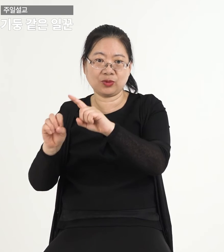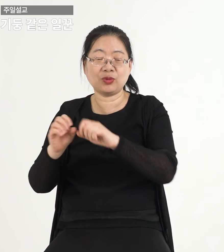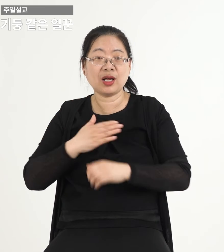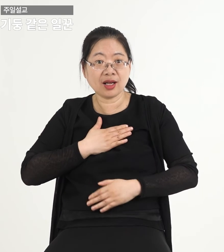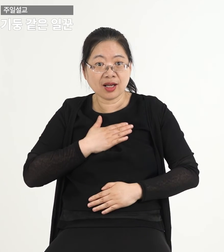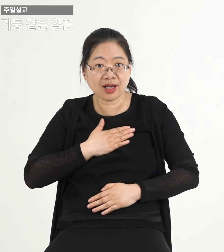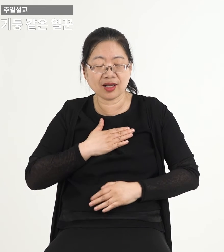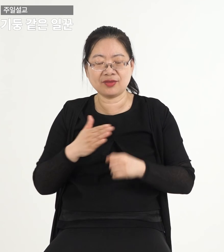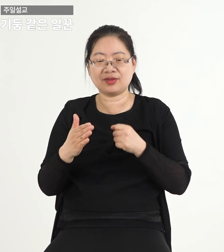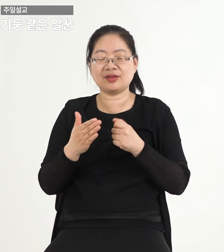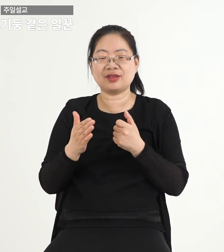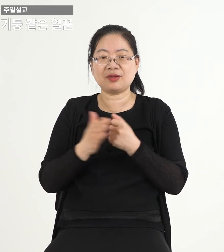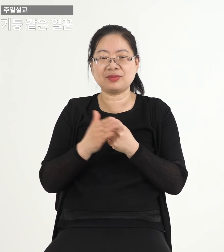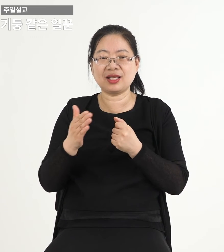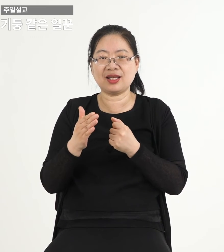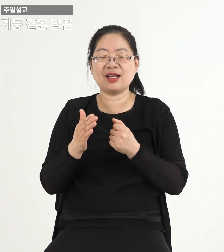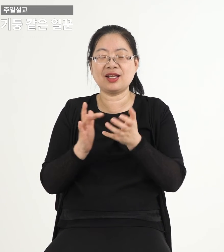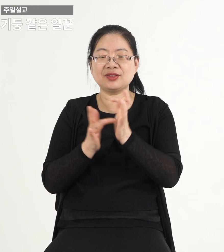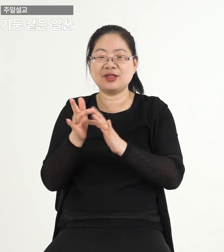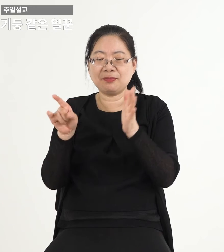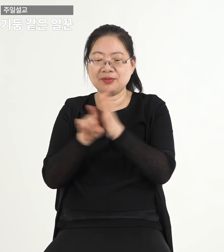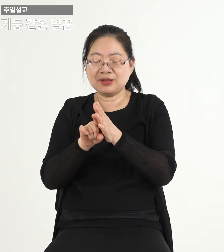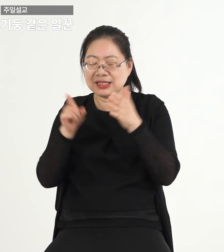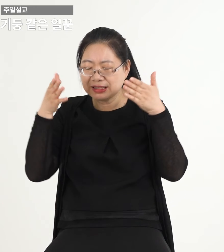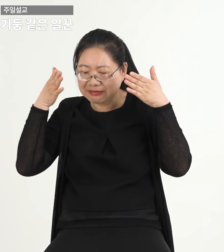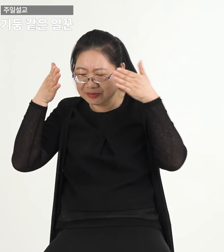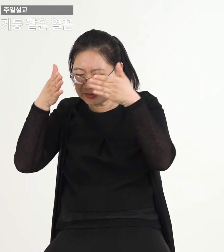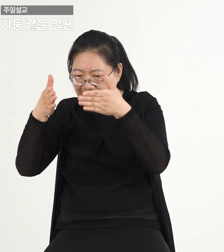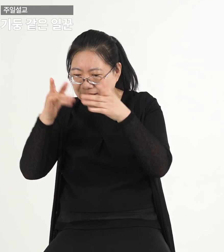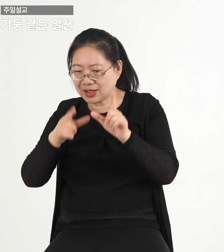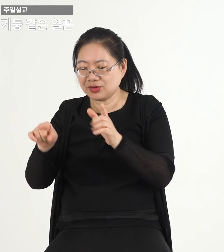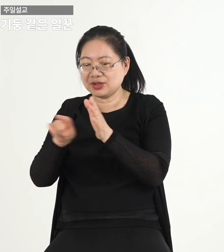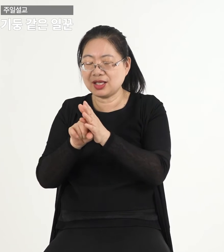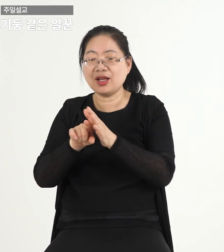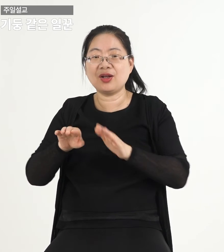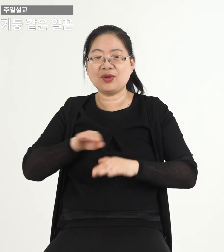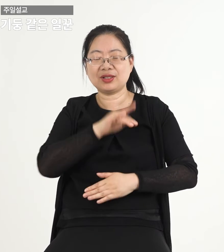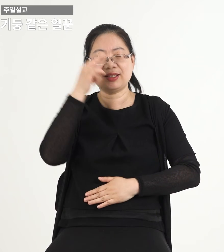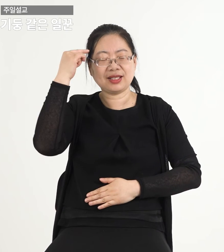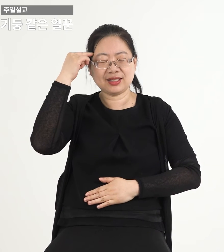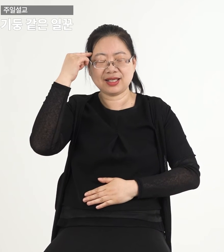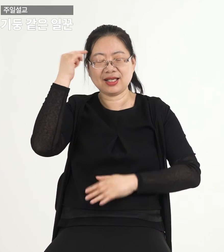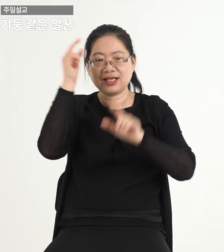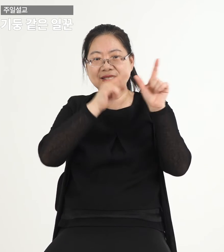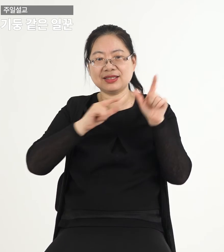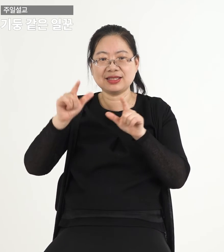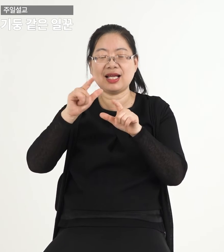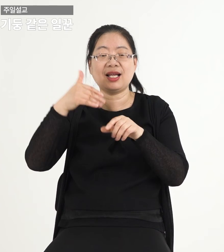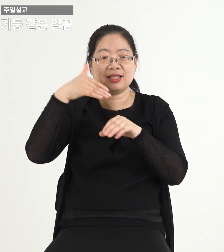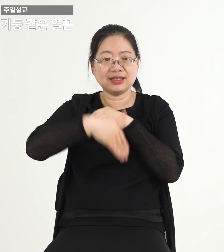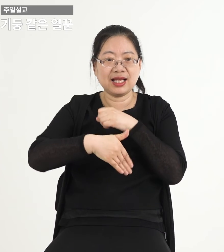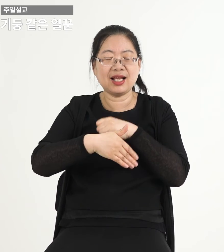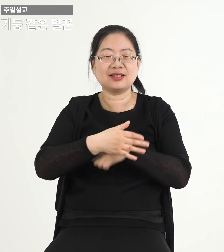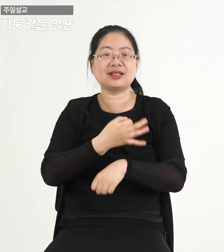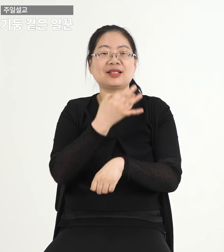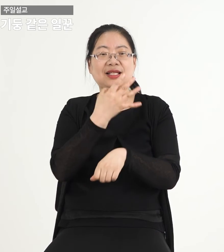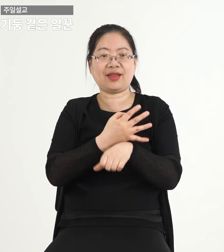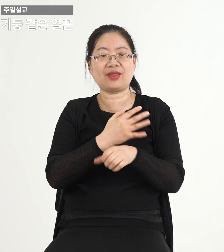살려면 우리의 사고와 우리의 삶의 라이프 스타일이 심플해질 수밖에